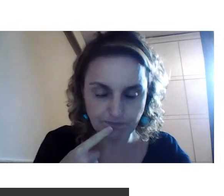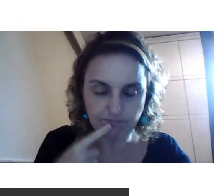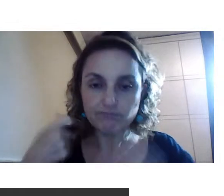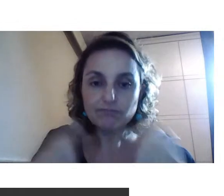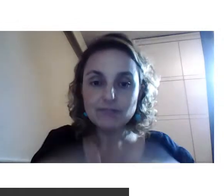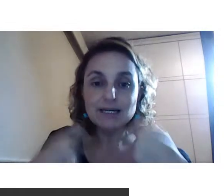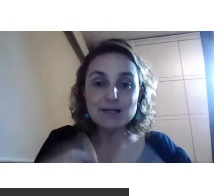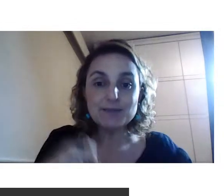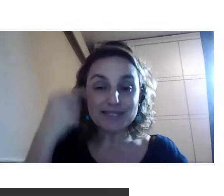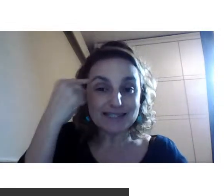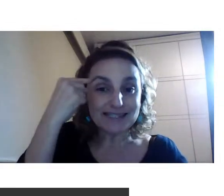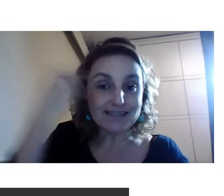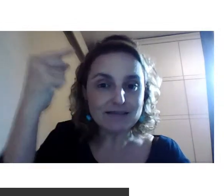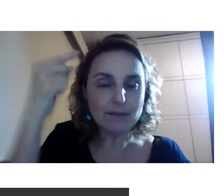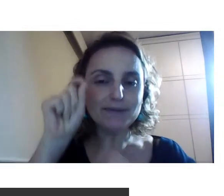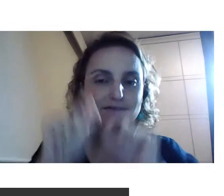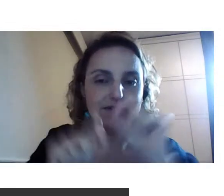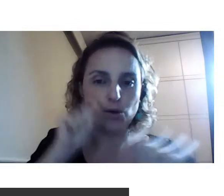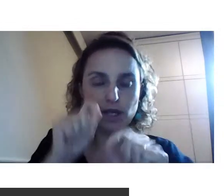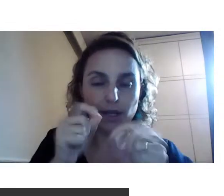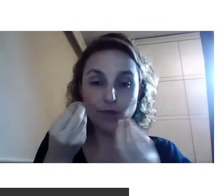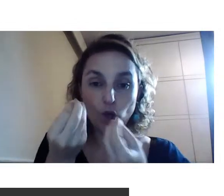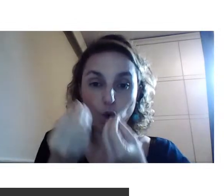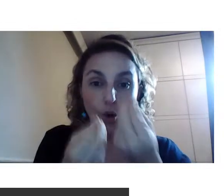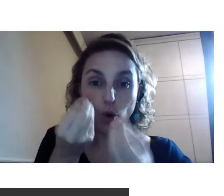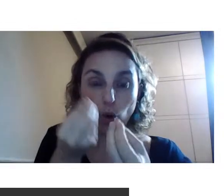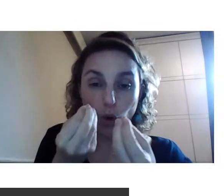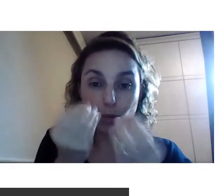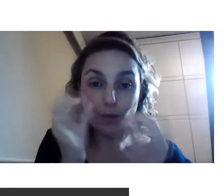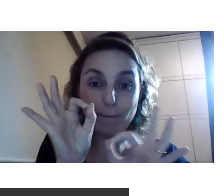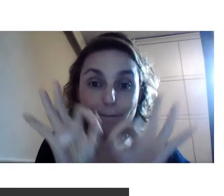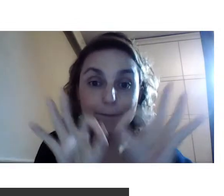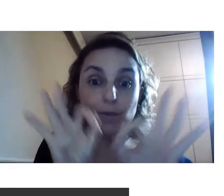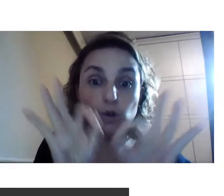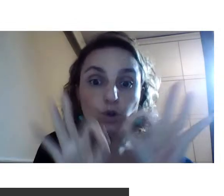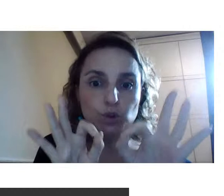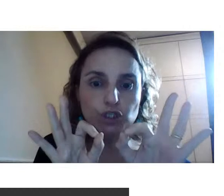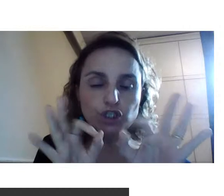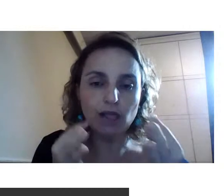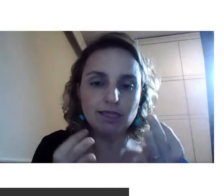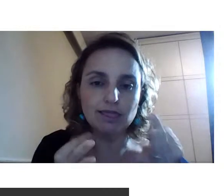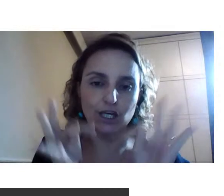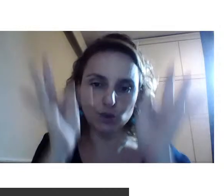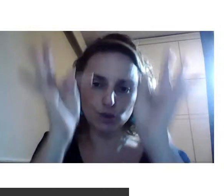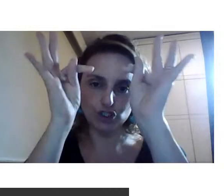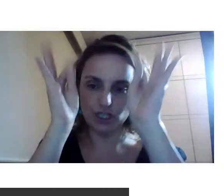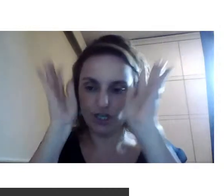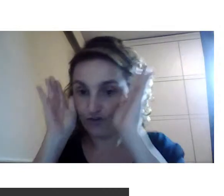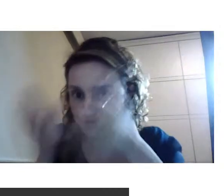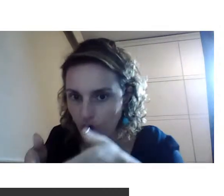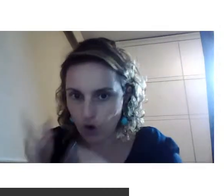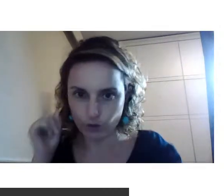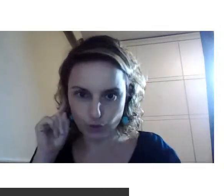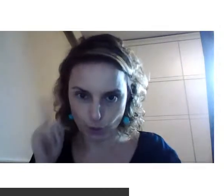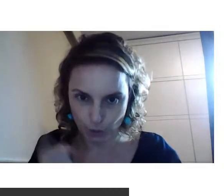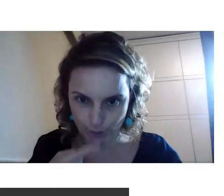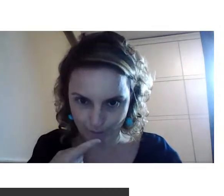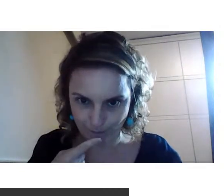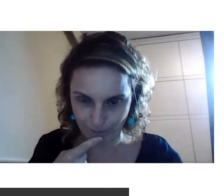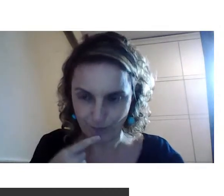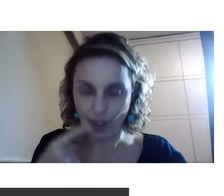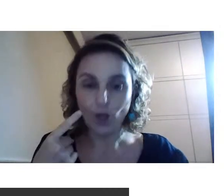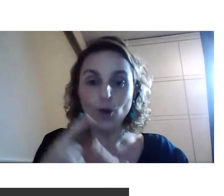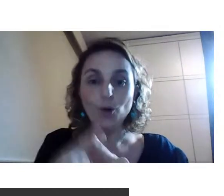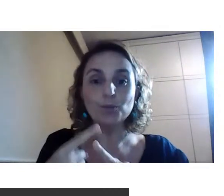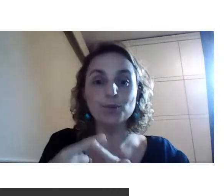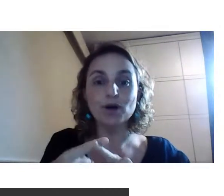como Essas tecnologias instalar em auxilia na ficha da comunidade surda é primeiramente tudo